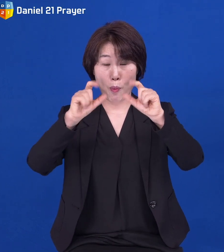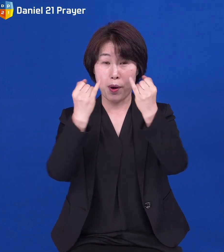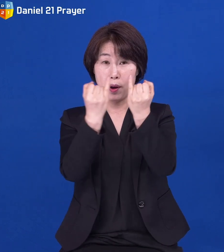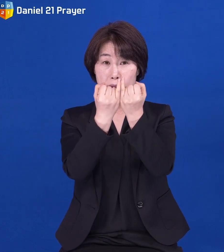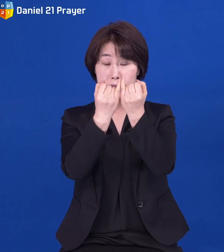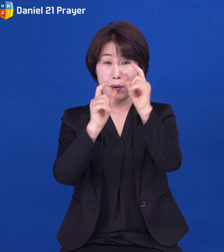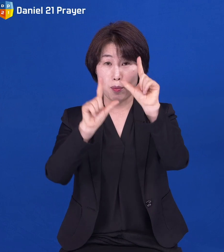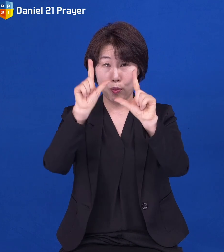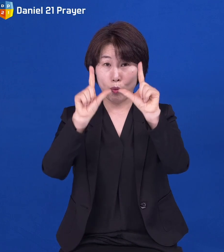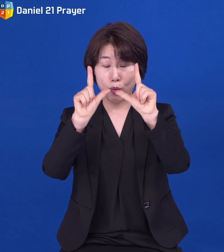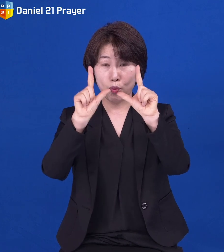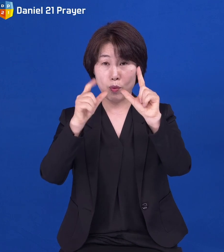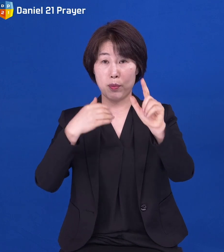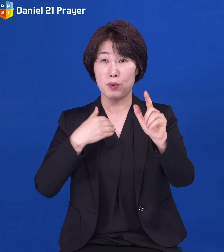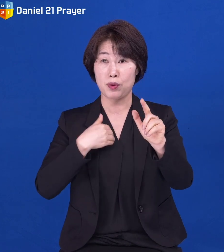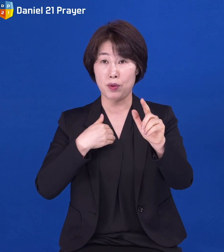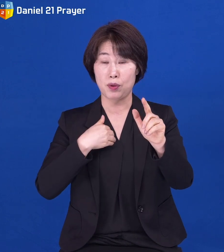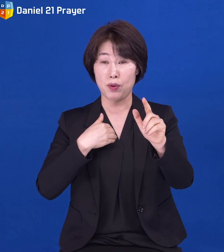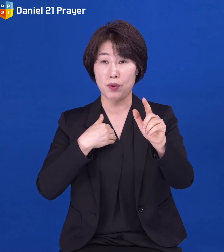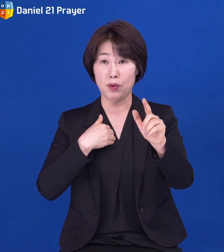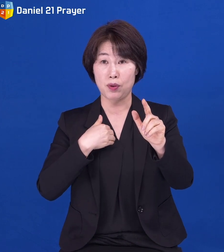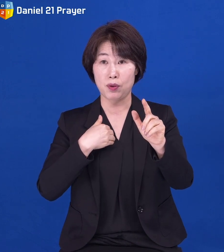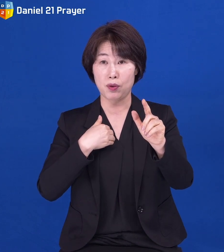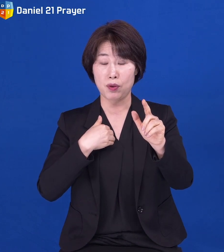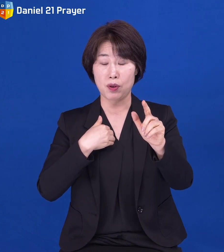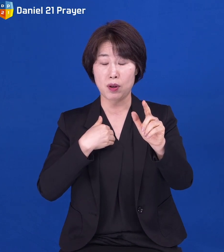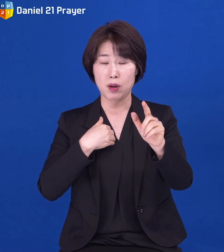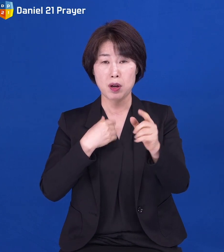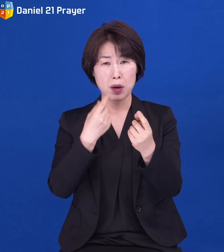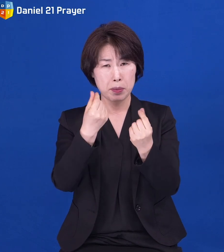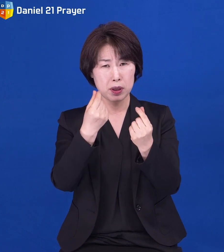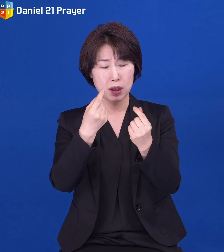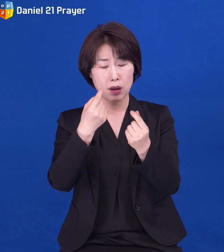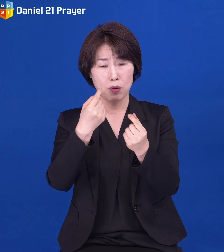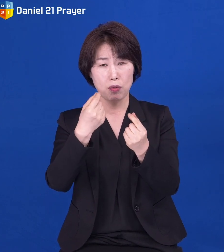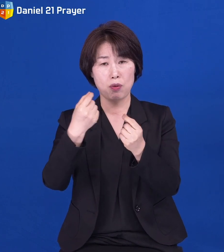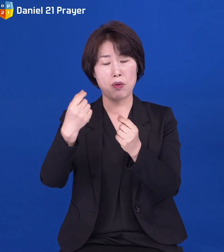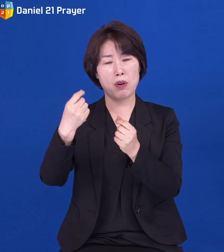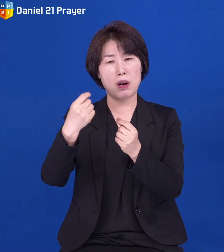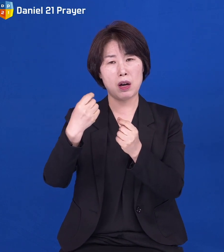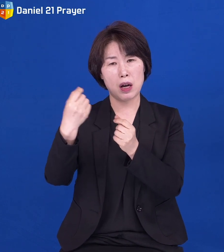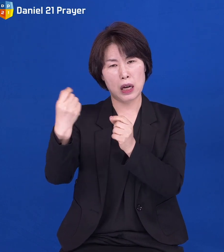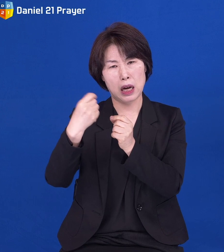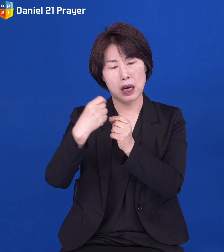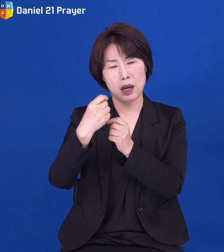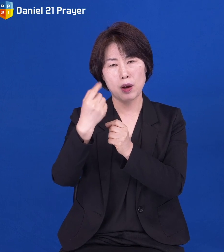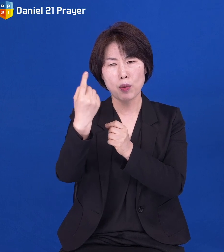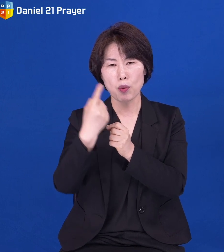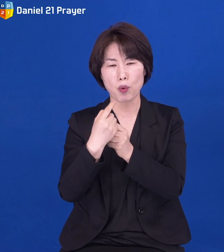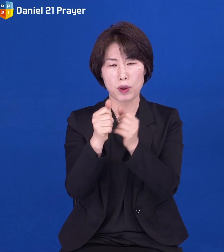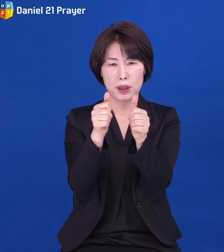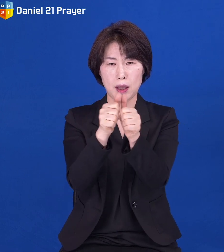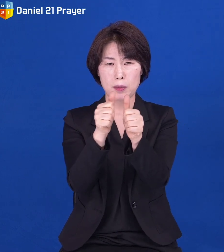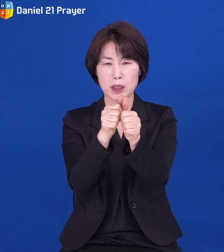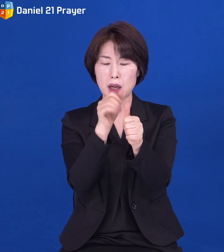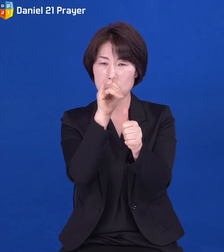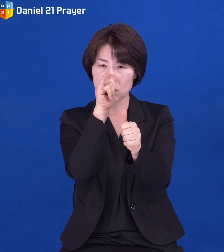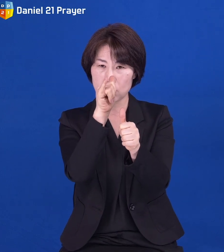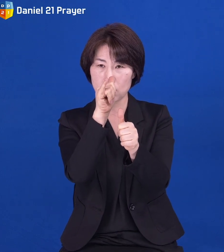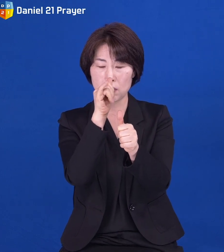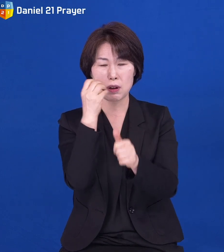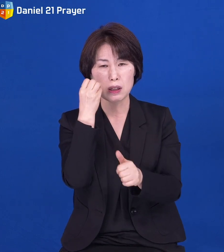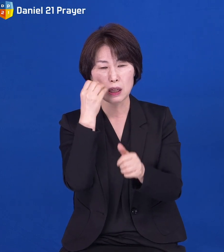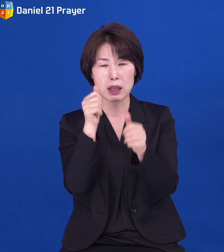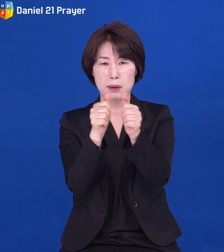그러다 보니까 이제 저한테 굉장히 쉽게 접근을 하시고 약간 이러는 남자분들도 많이 있었고 실제로 막